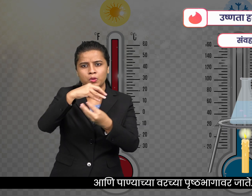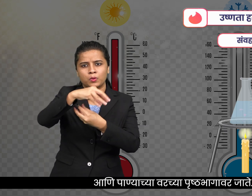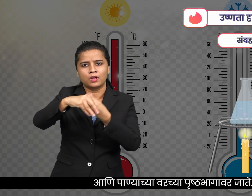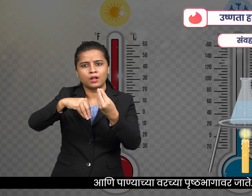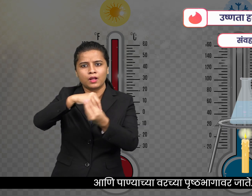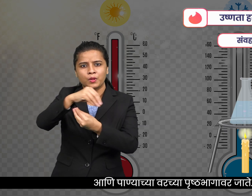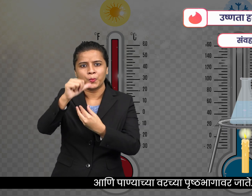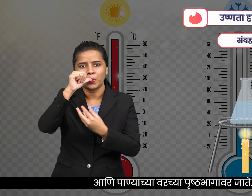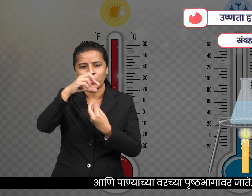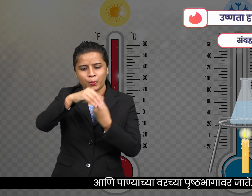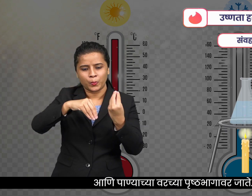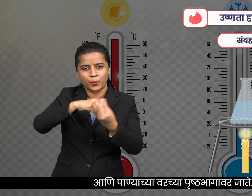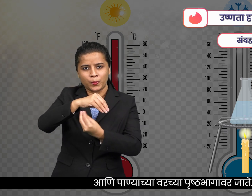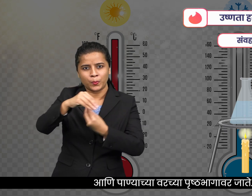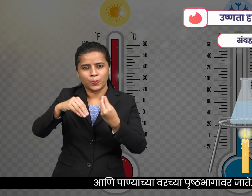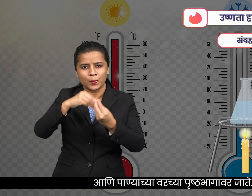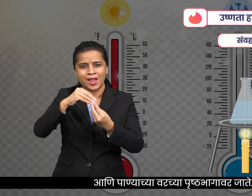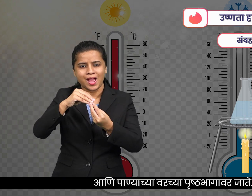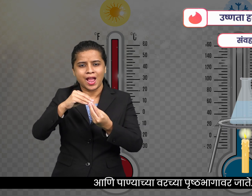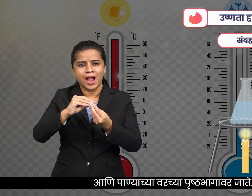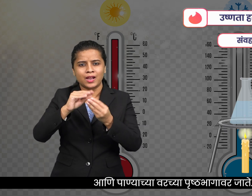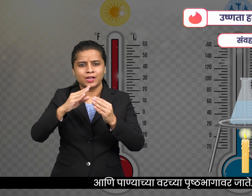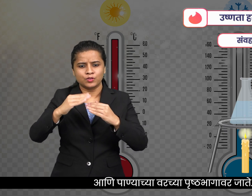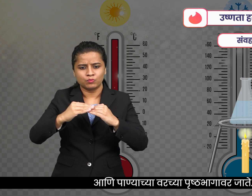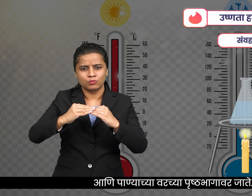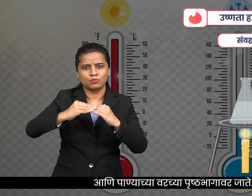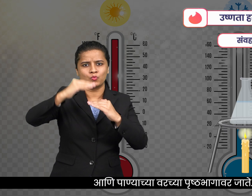आणि पाण्याचा वापर पृष्ठभागावर जातो.